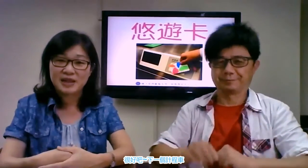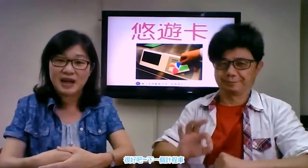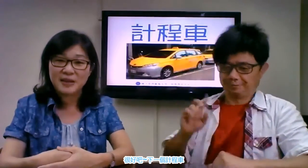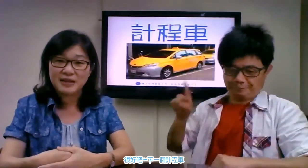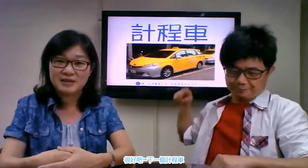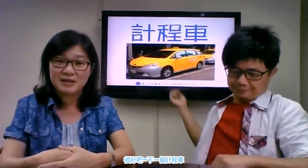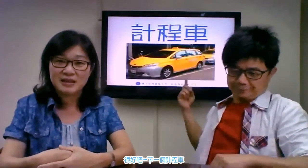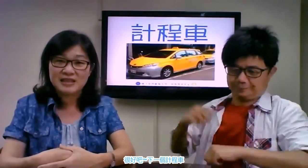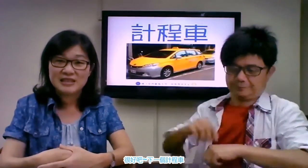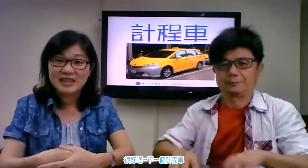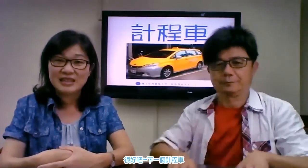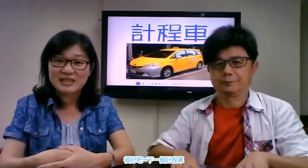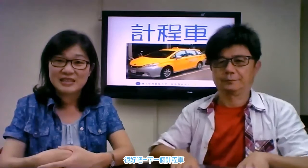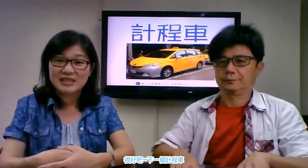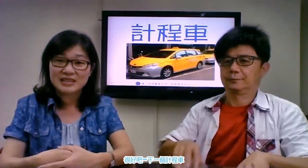好吧？下一个